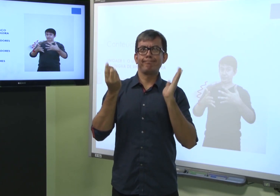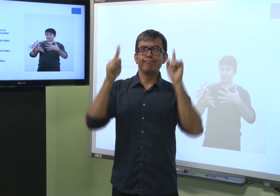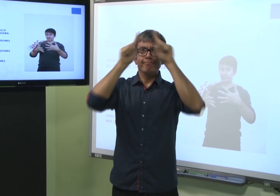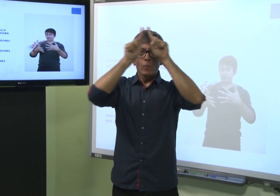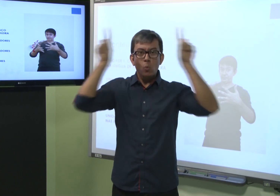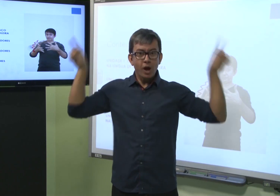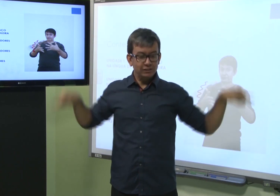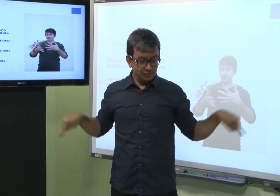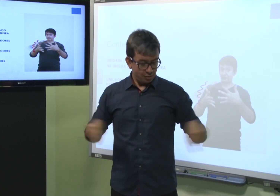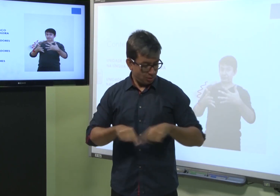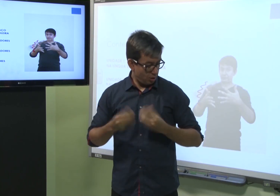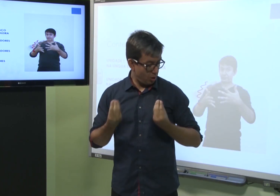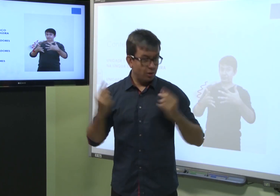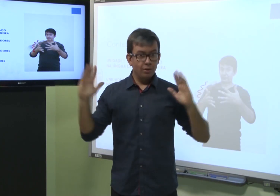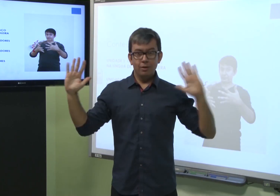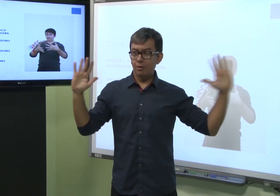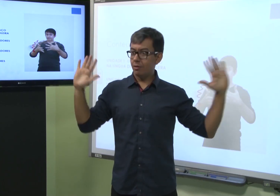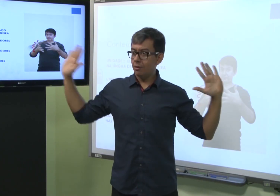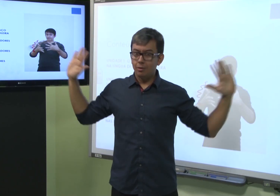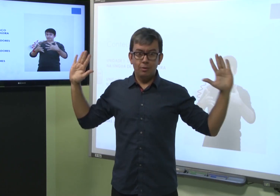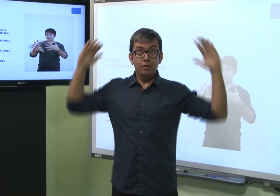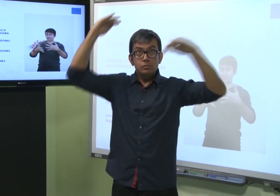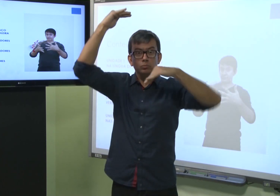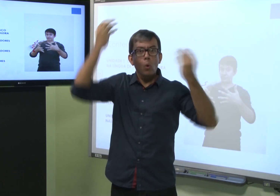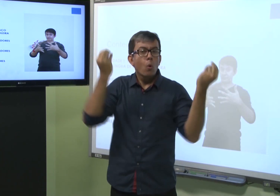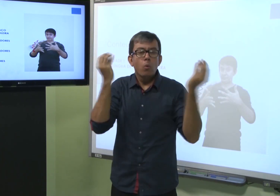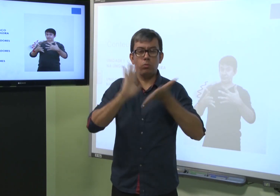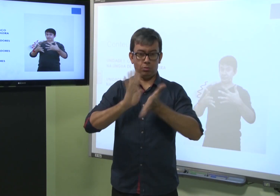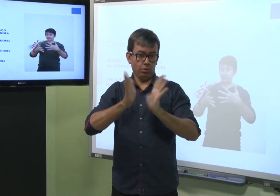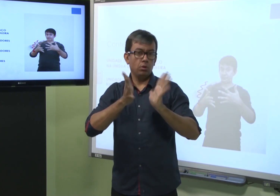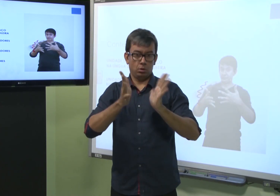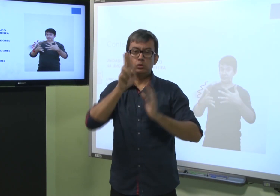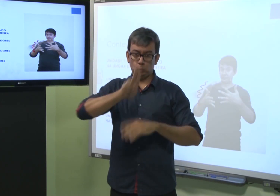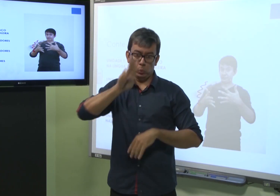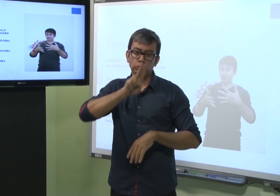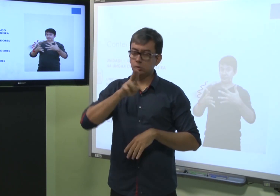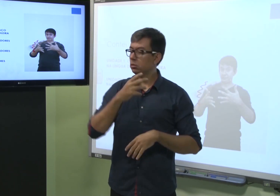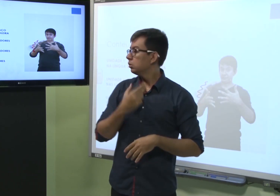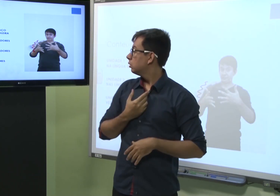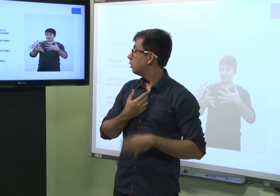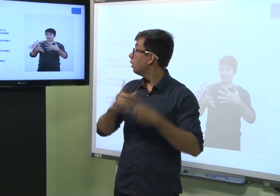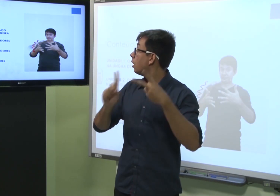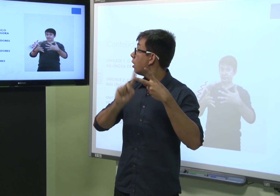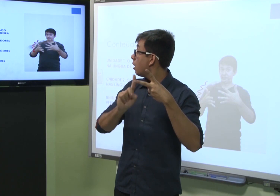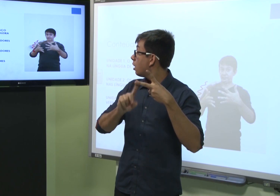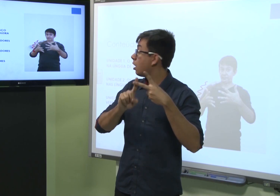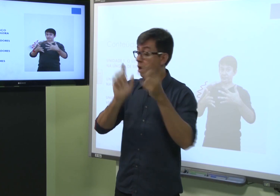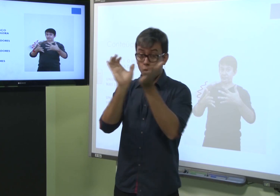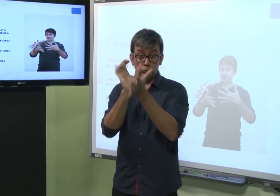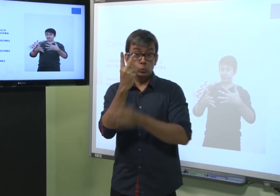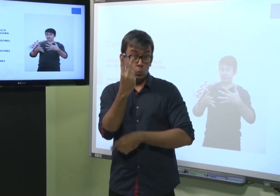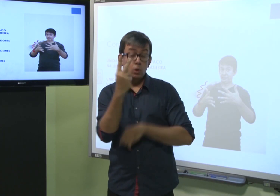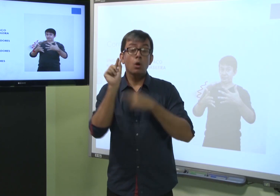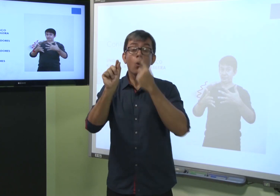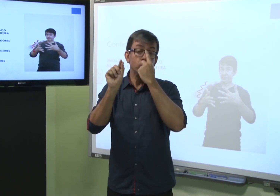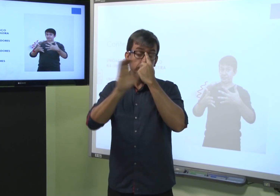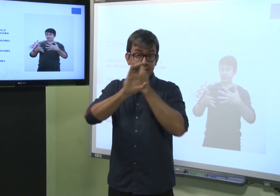sinais. Como que se dá a sinalização dentro desse espaço. Na